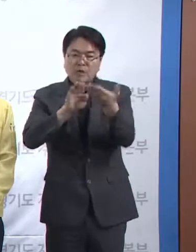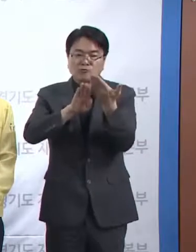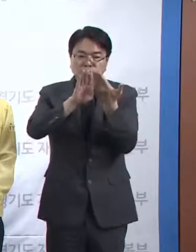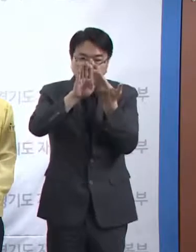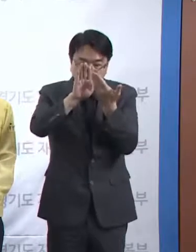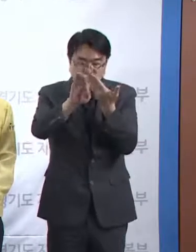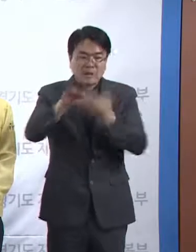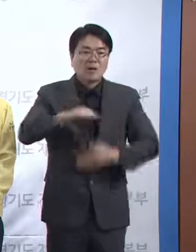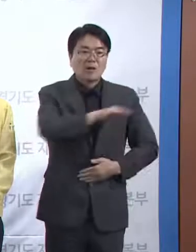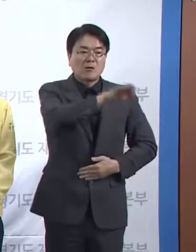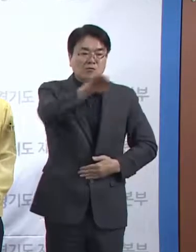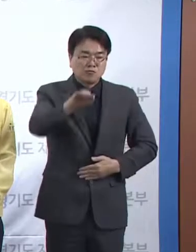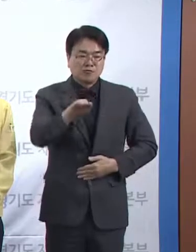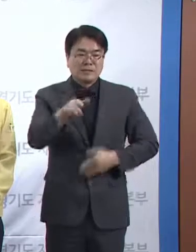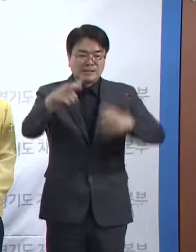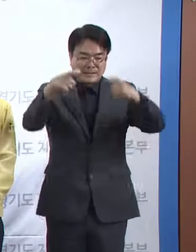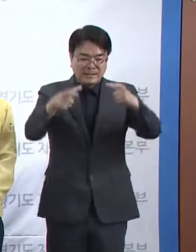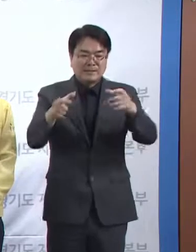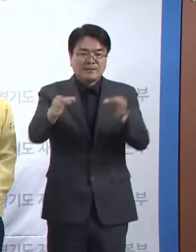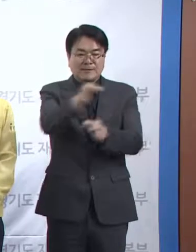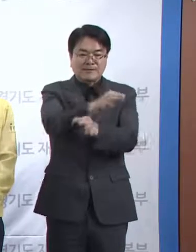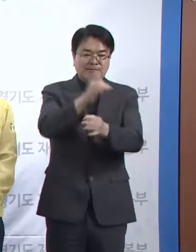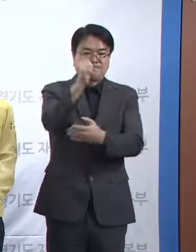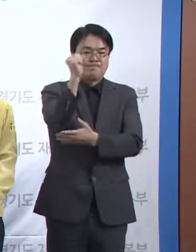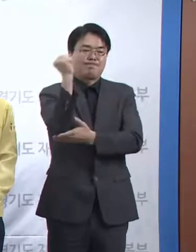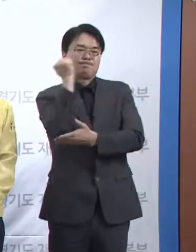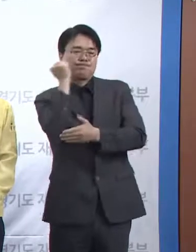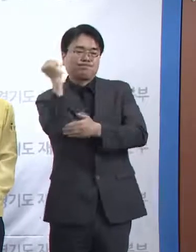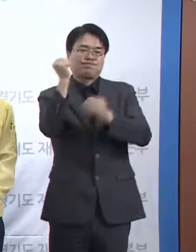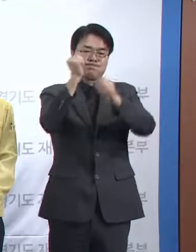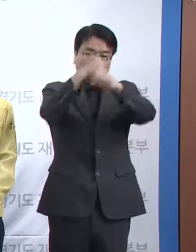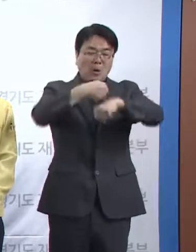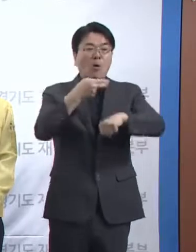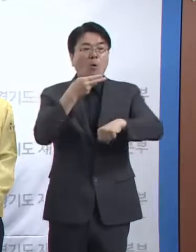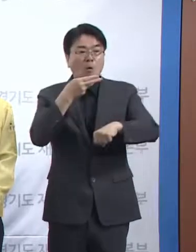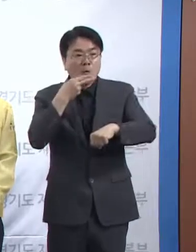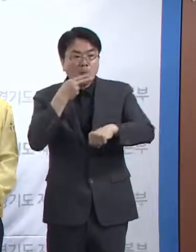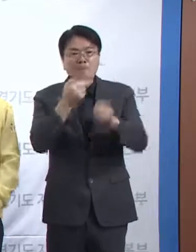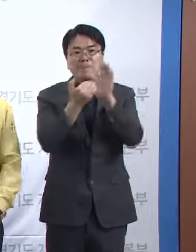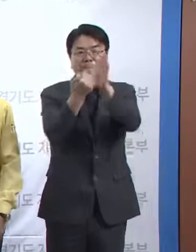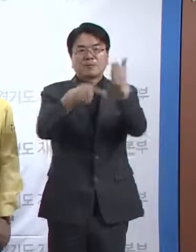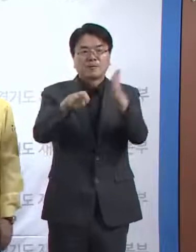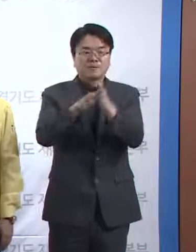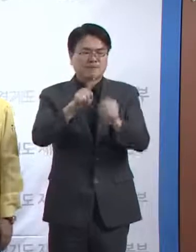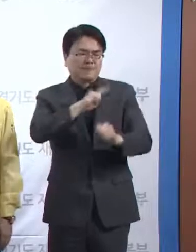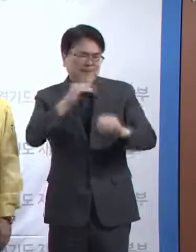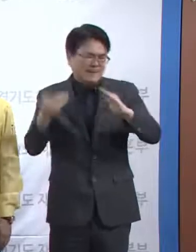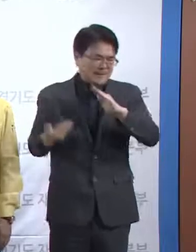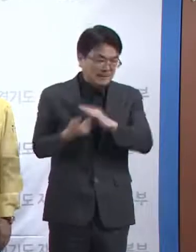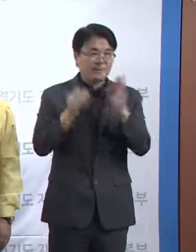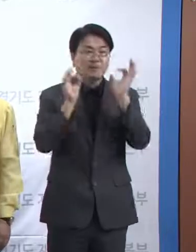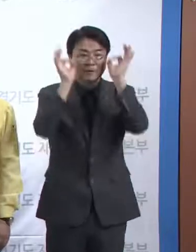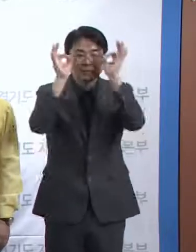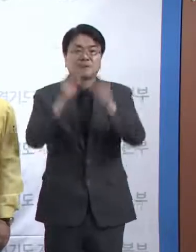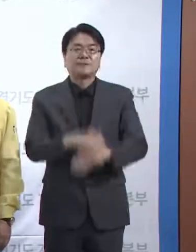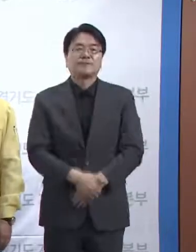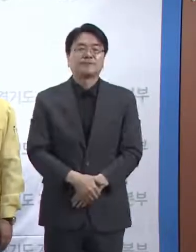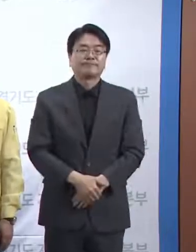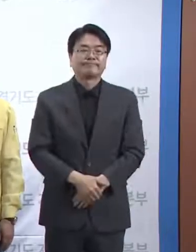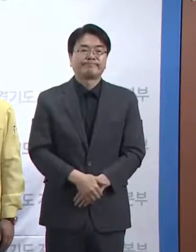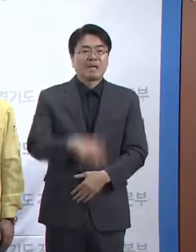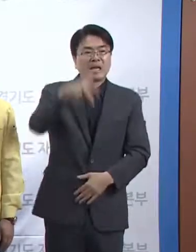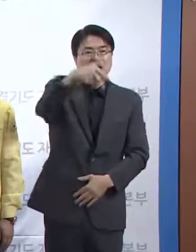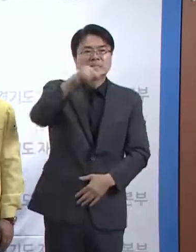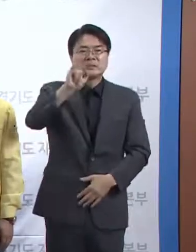우리 지역 경제가 무너지지 않도록 우리 경기도가 할 수 있는 최선을 다하도록 하겠습니다. 지방채